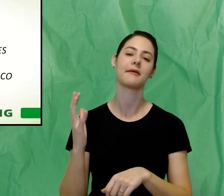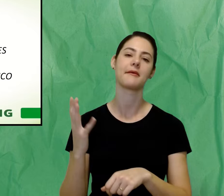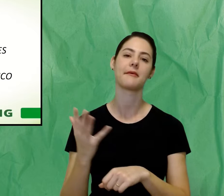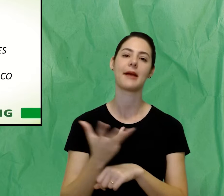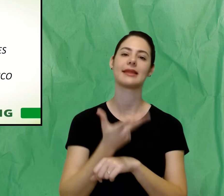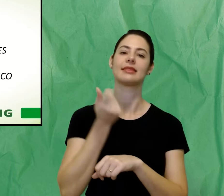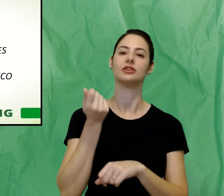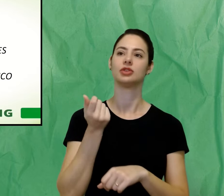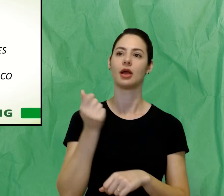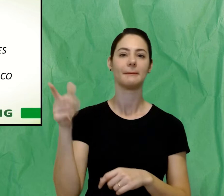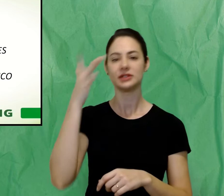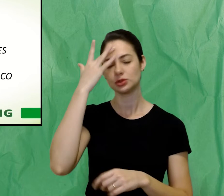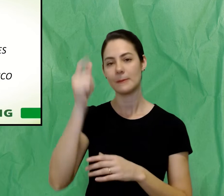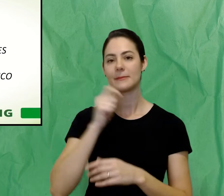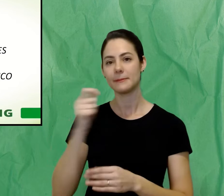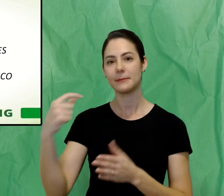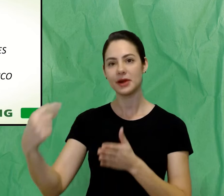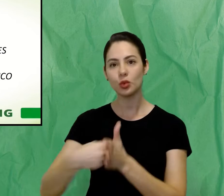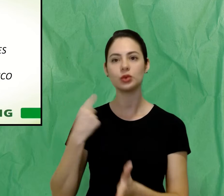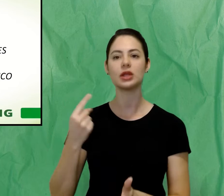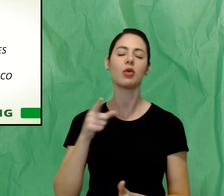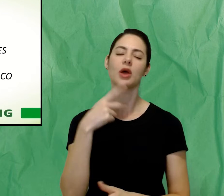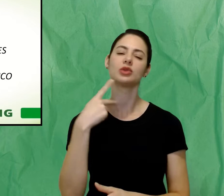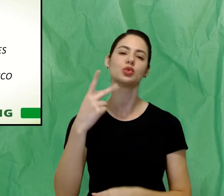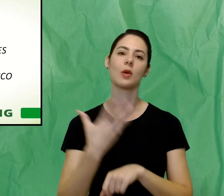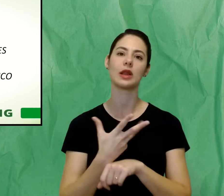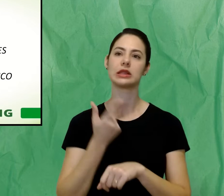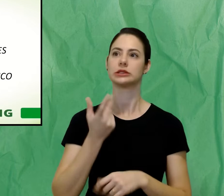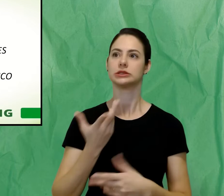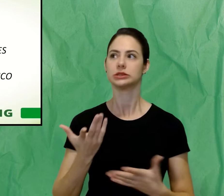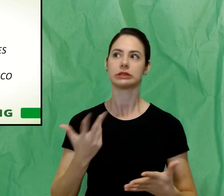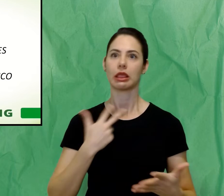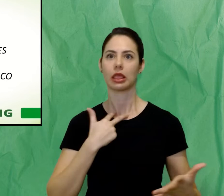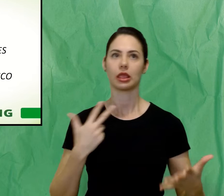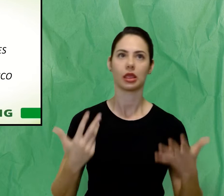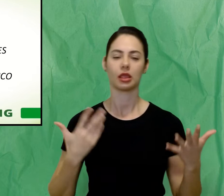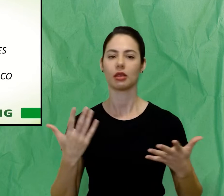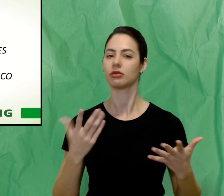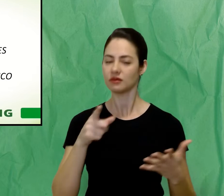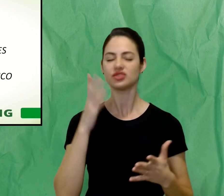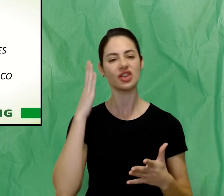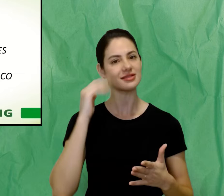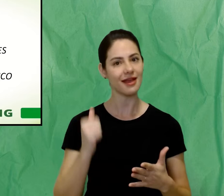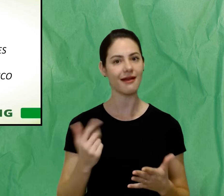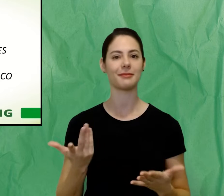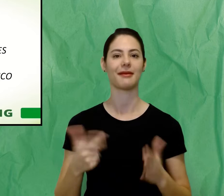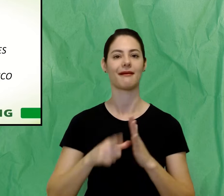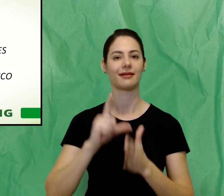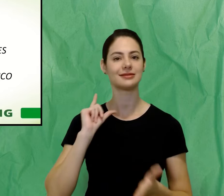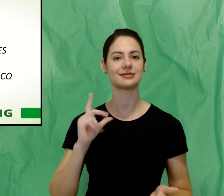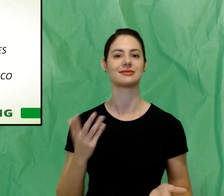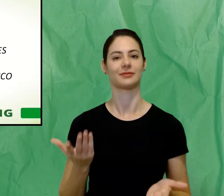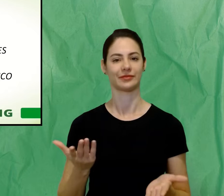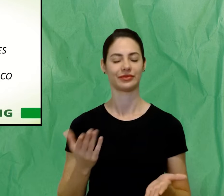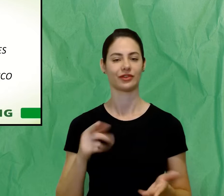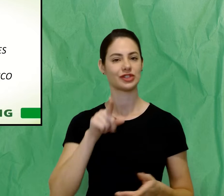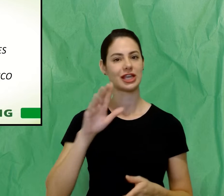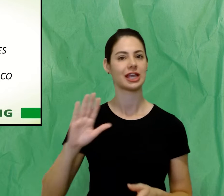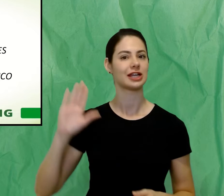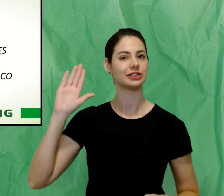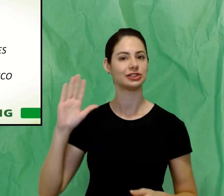suas qualidades caso um entrevistador te pergunte numa entrevista de emprego, ou você seja aí